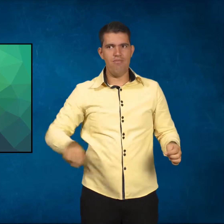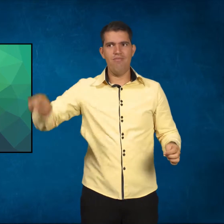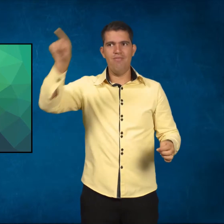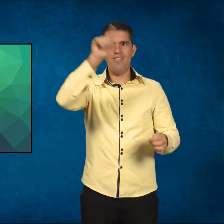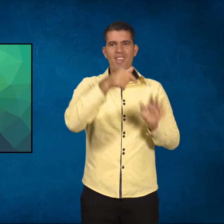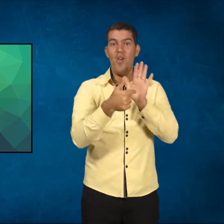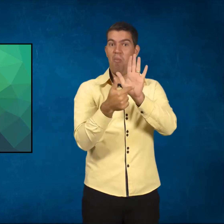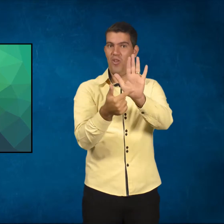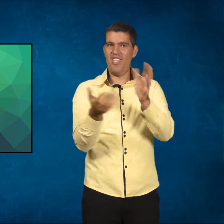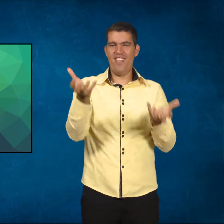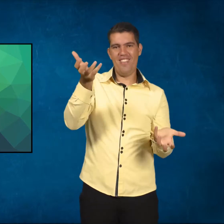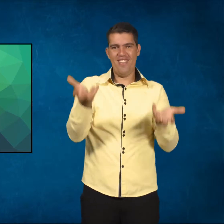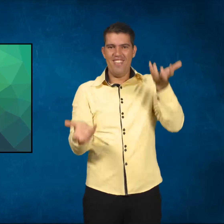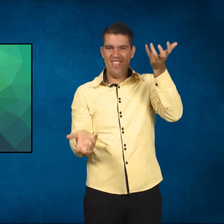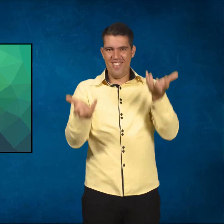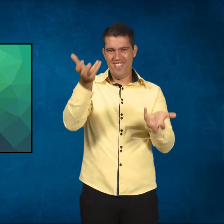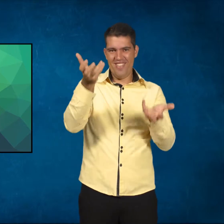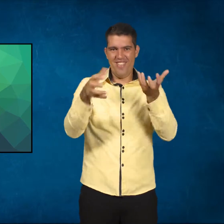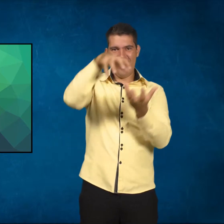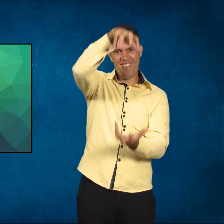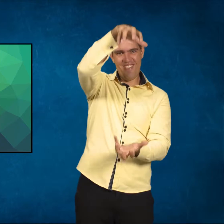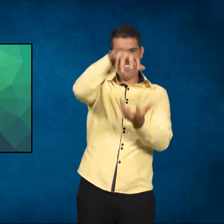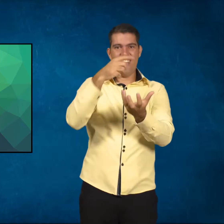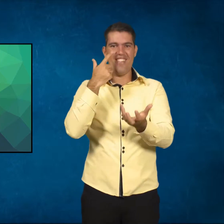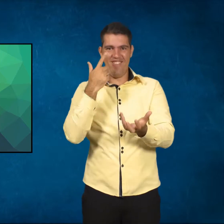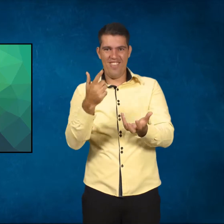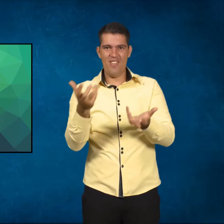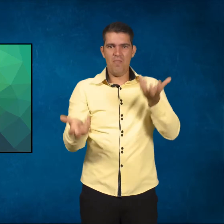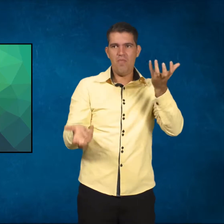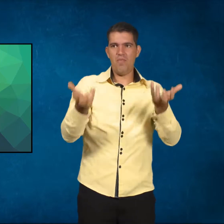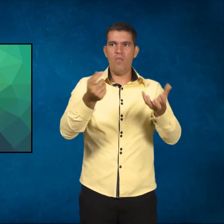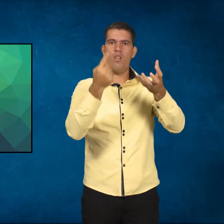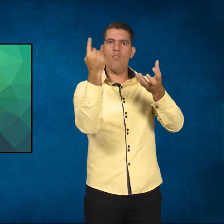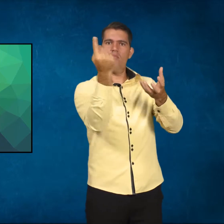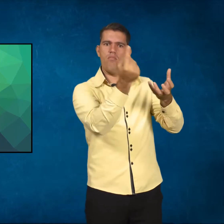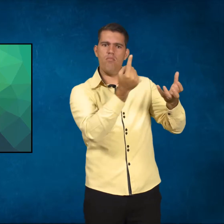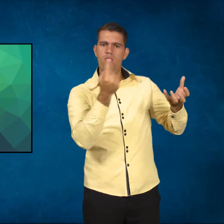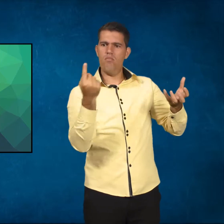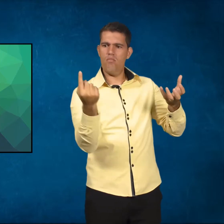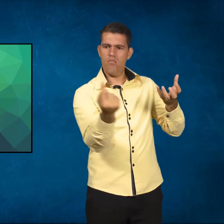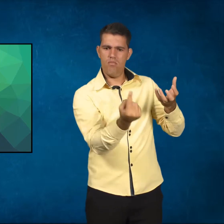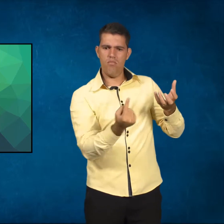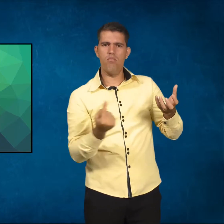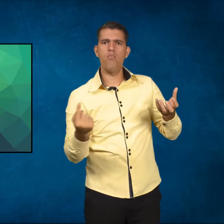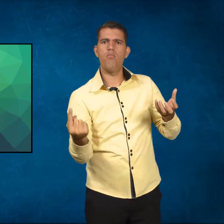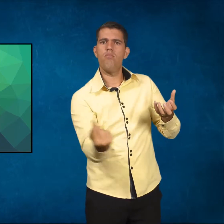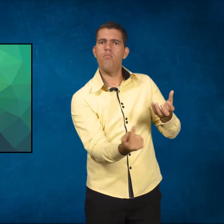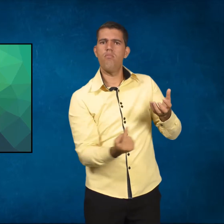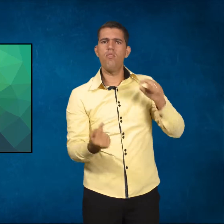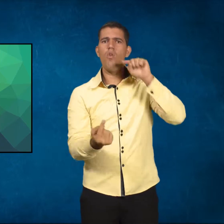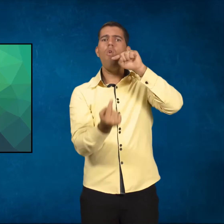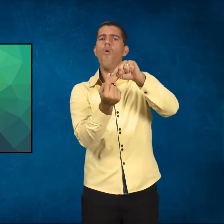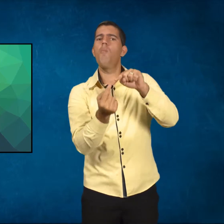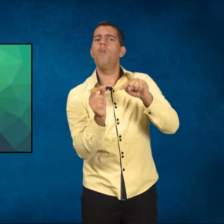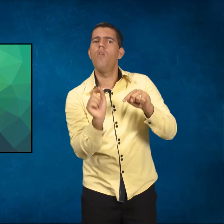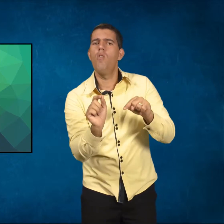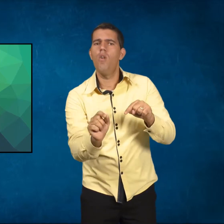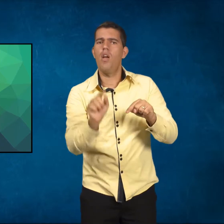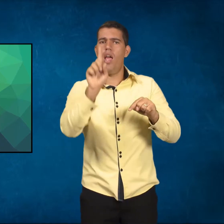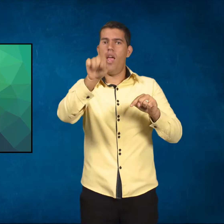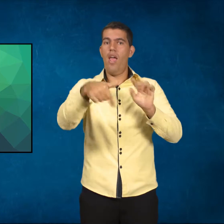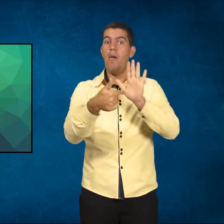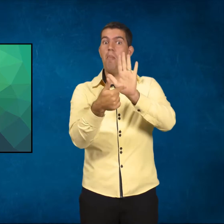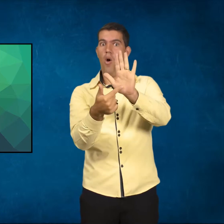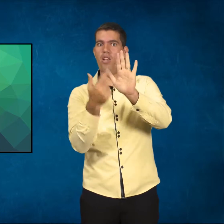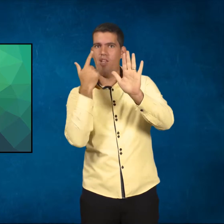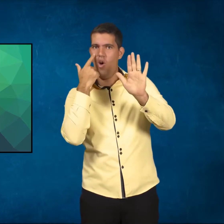bem concreto para nós. Quando a gente pega algo que é espiral, a gente percebe que nessa representação do espiral, a